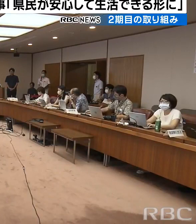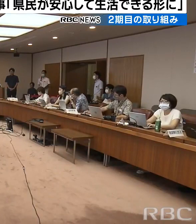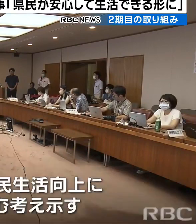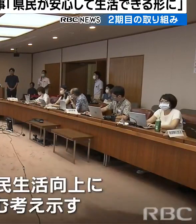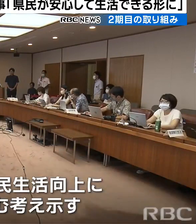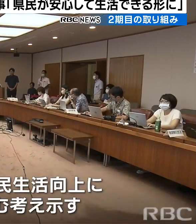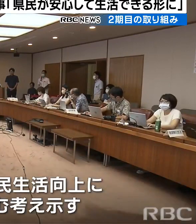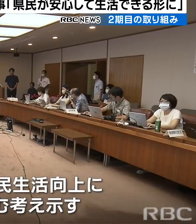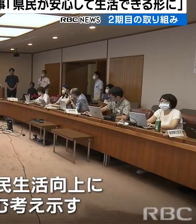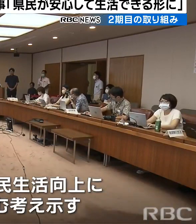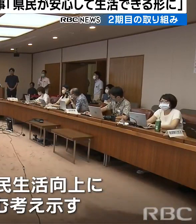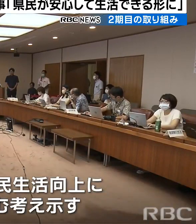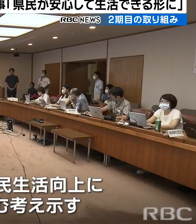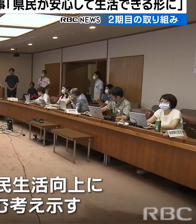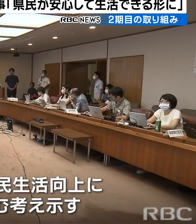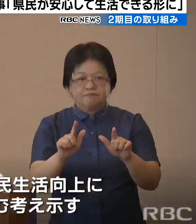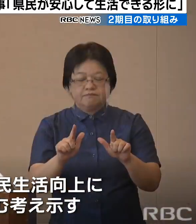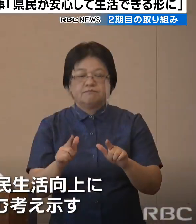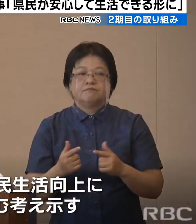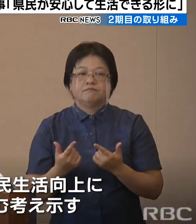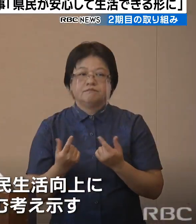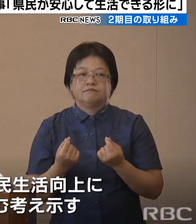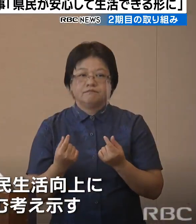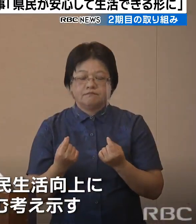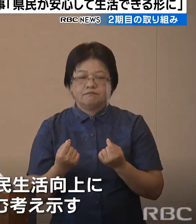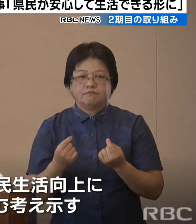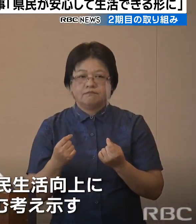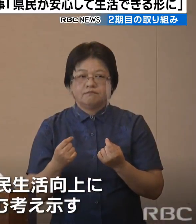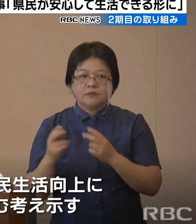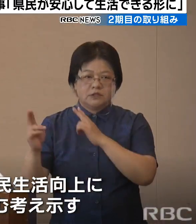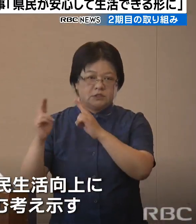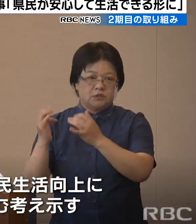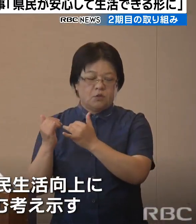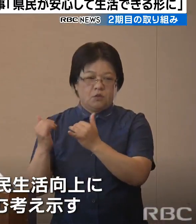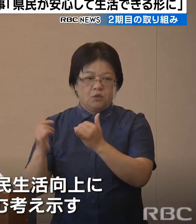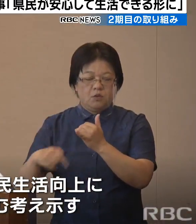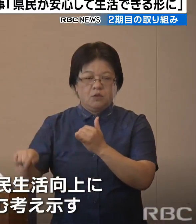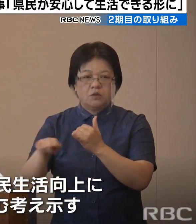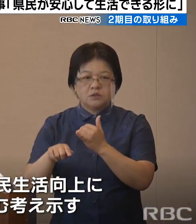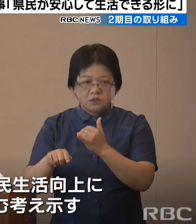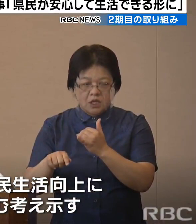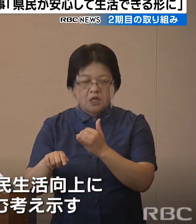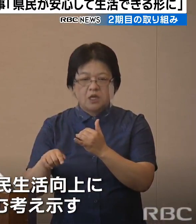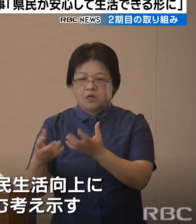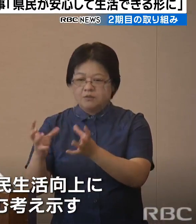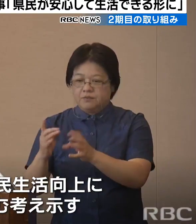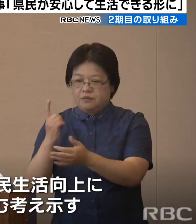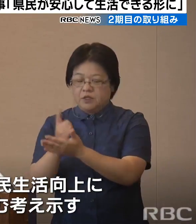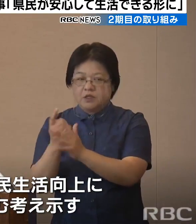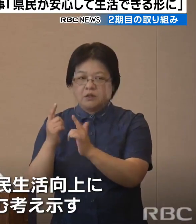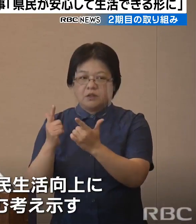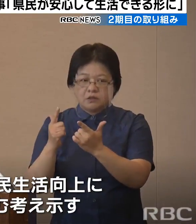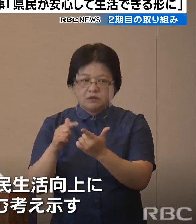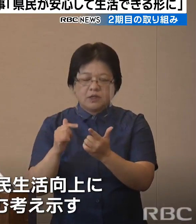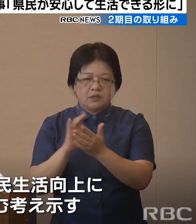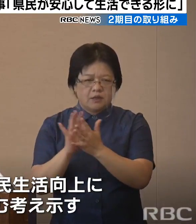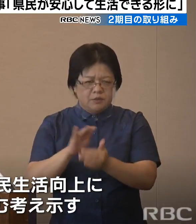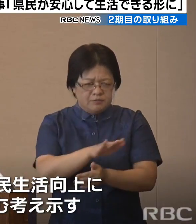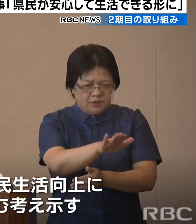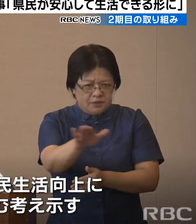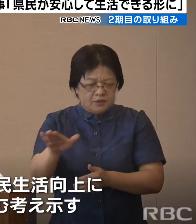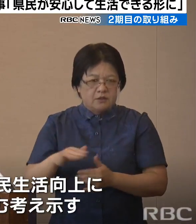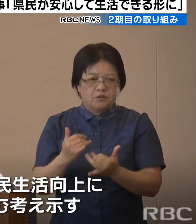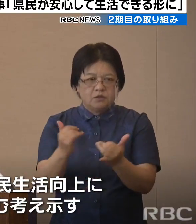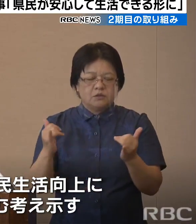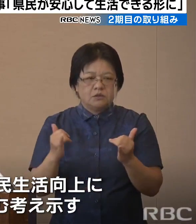知事は先ほどの定例会見で2期目に臨むにあたりこの中で打撃を受けた県経済の立て直しや県民